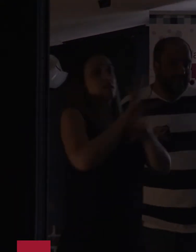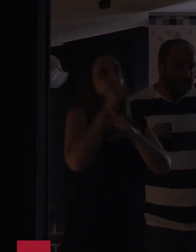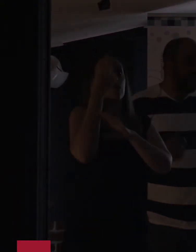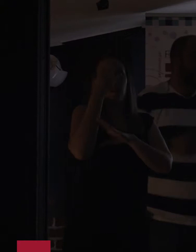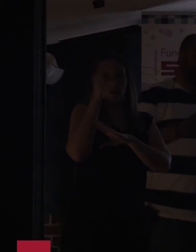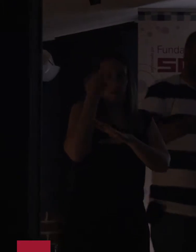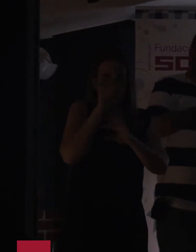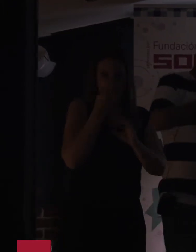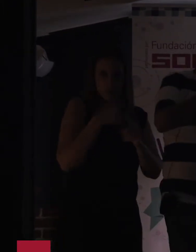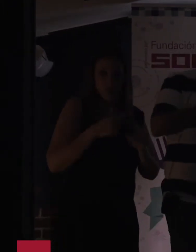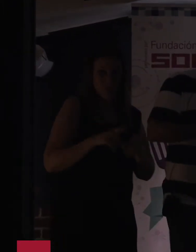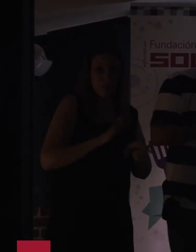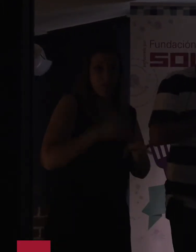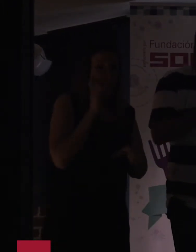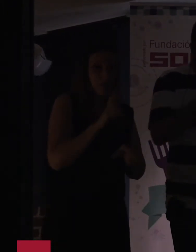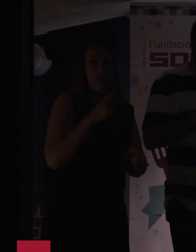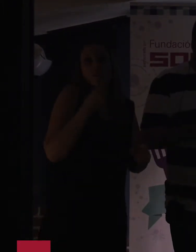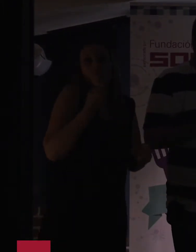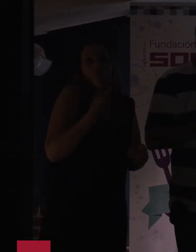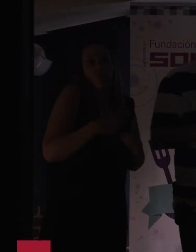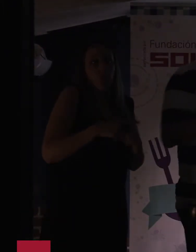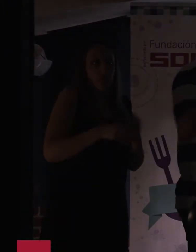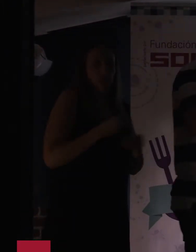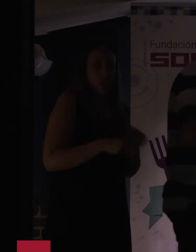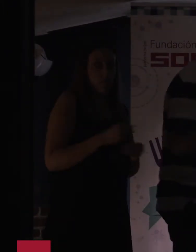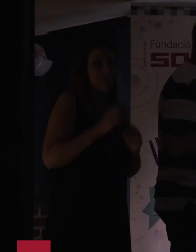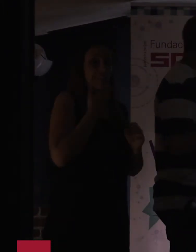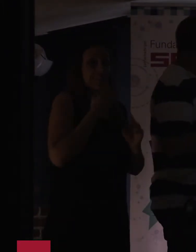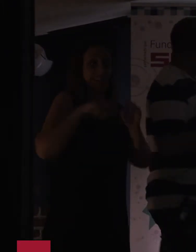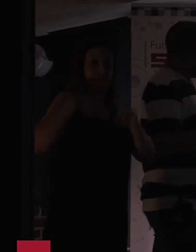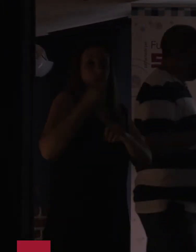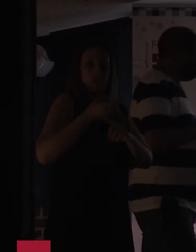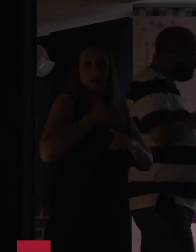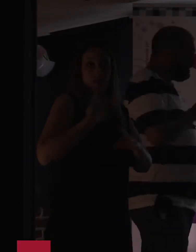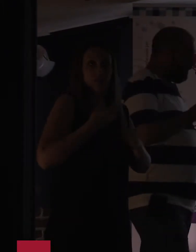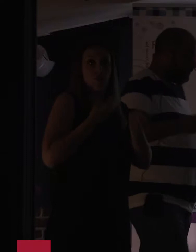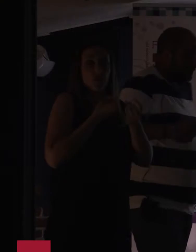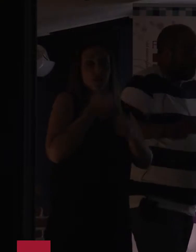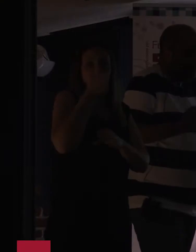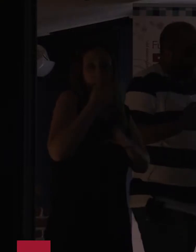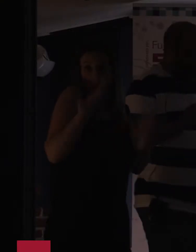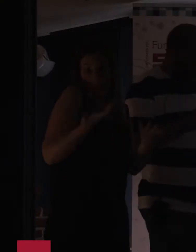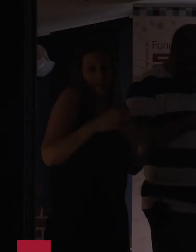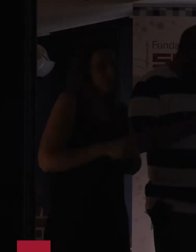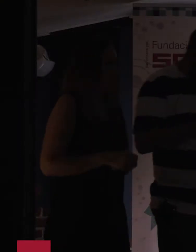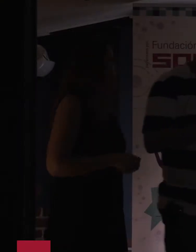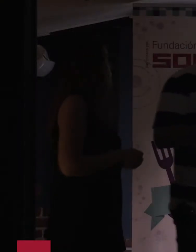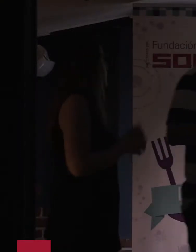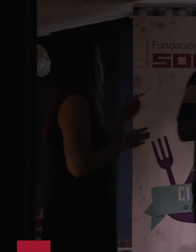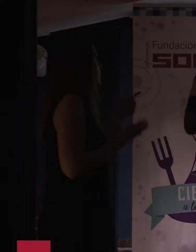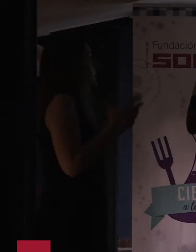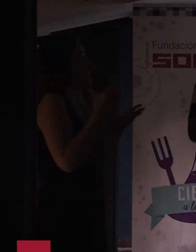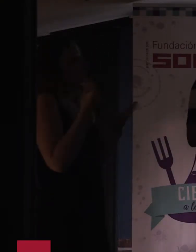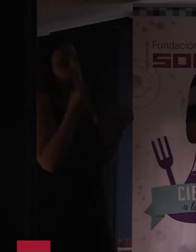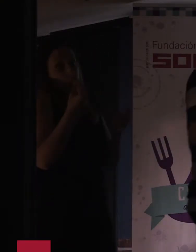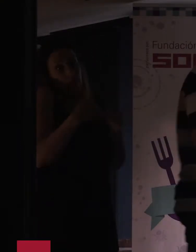cosas hacemos, y ya digo, si luego al final queréis os contar alguna cosa más, pues no tengo problemas. Está un poco tapado porque no puedo contar muchas cosas,